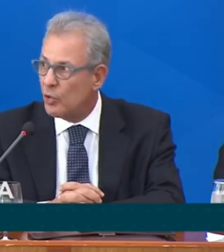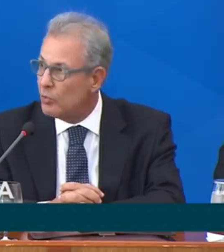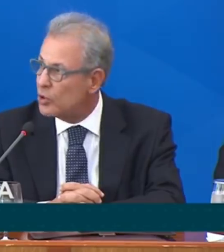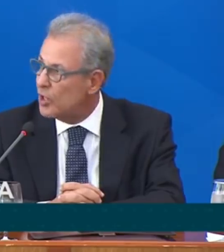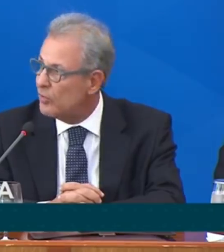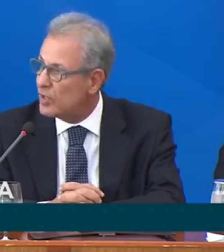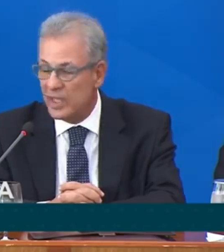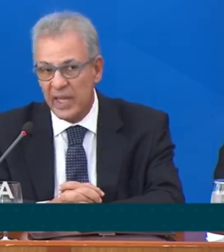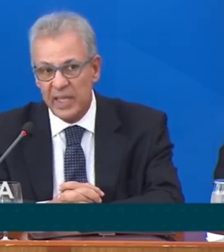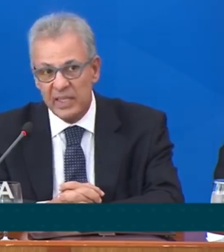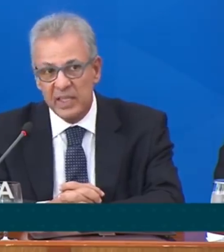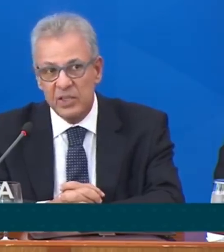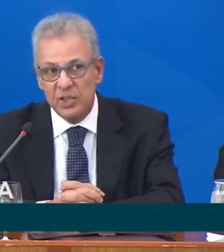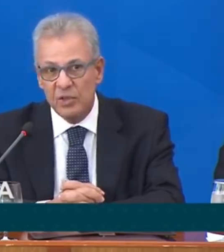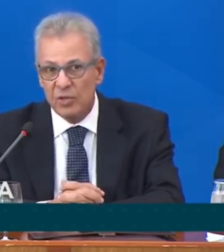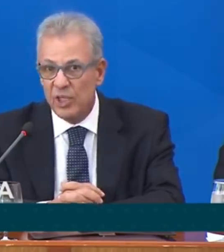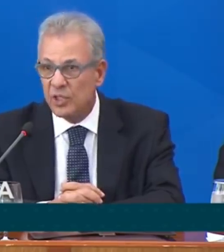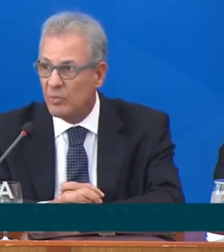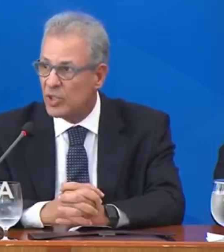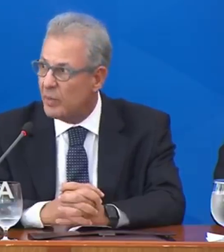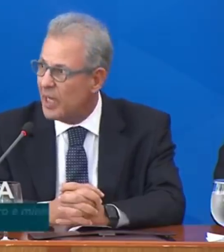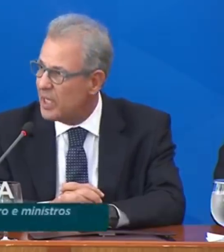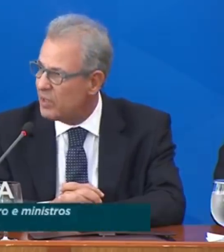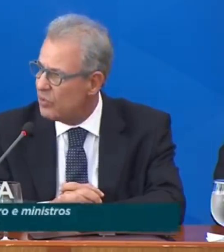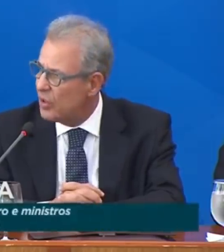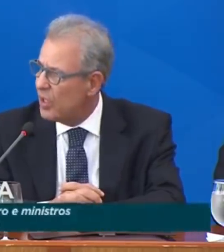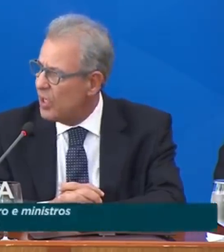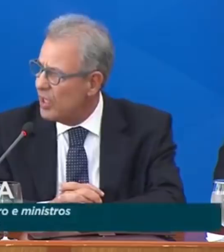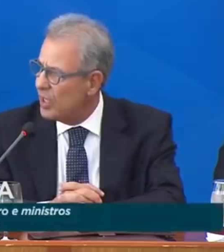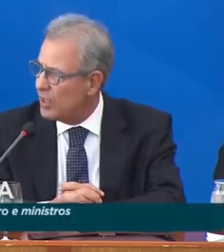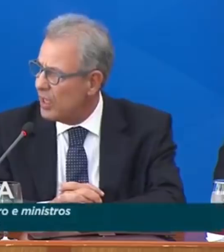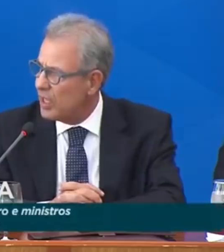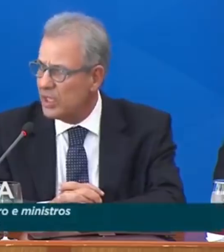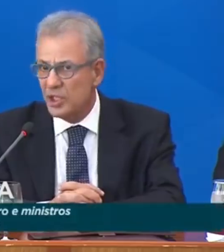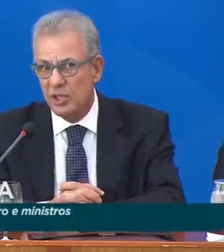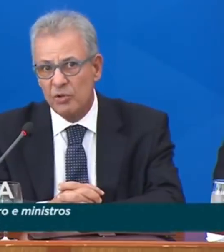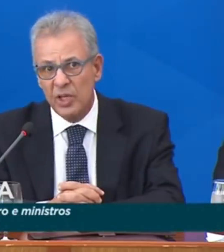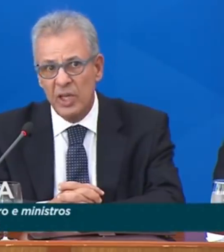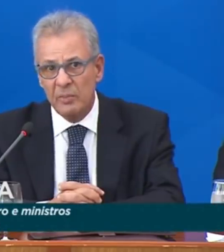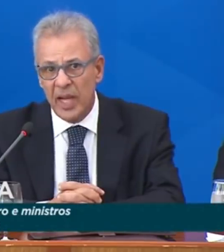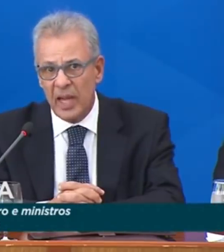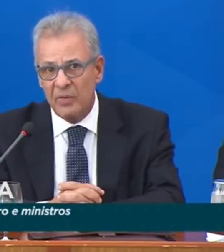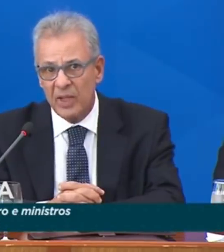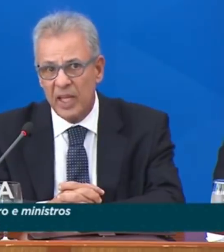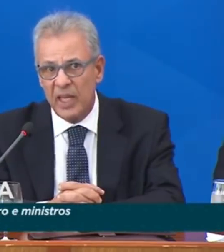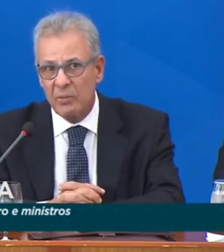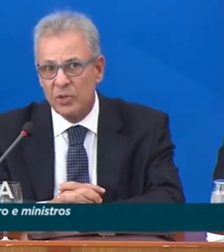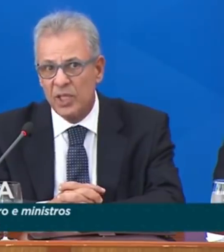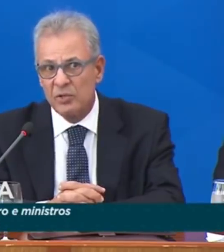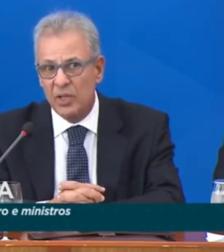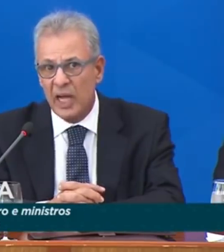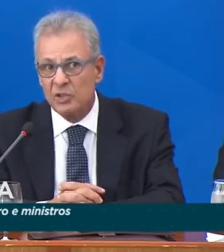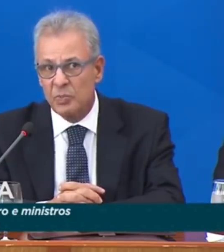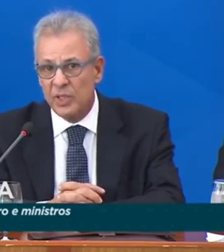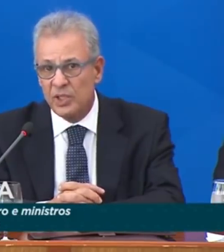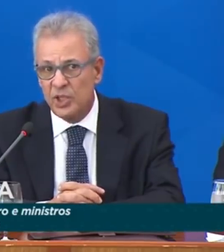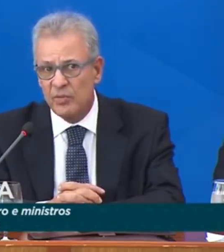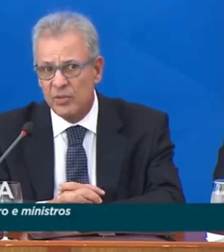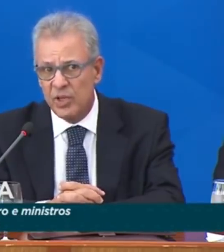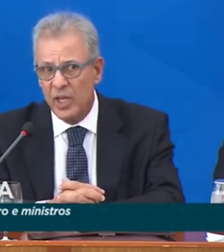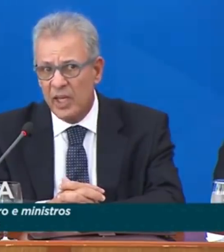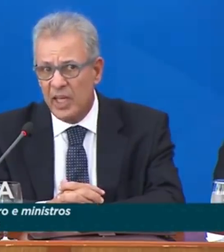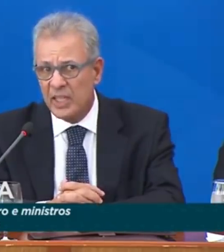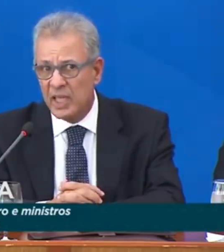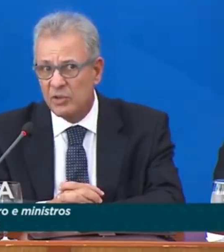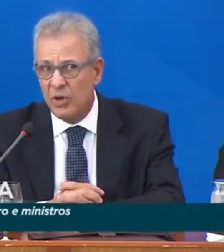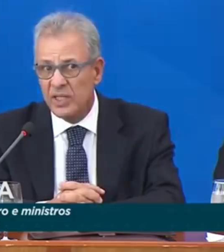dos combustíveis. E é nesse sentido que estamos trabalhando e acredito que em breve teremos resultados